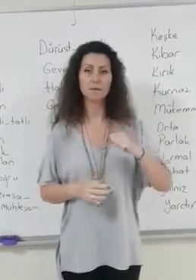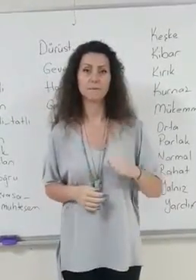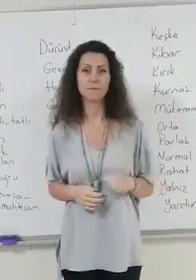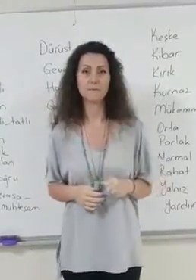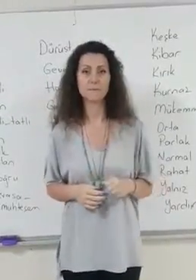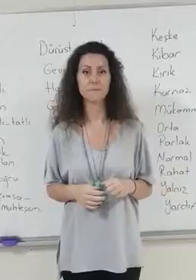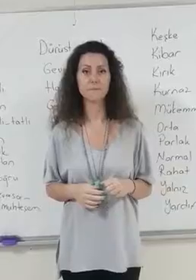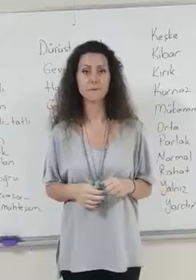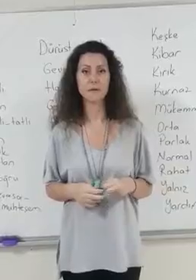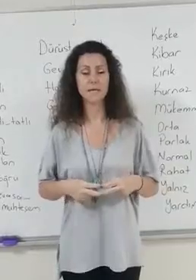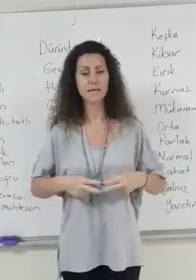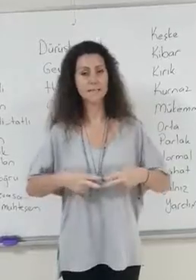serbest,